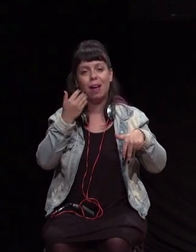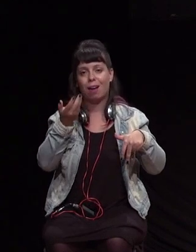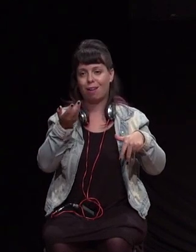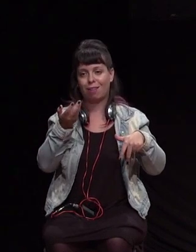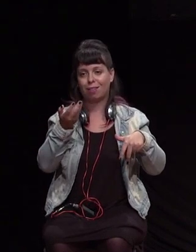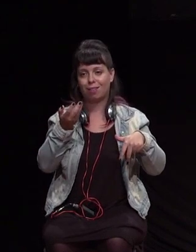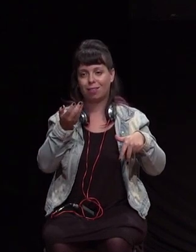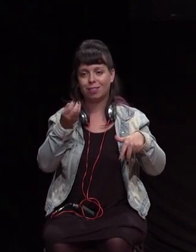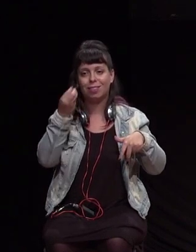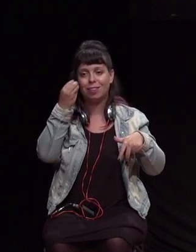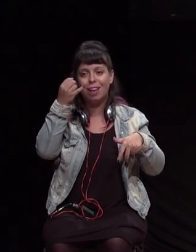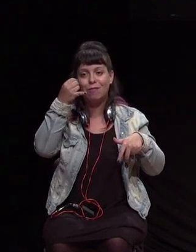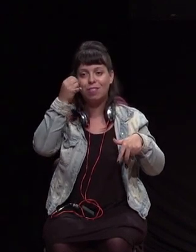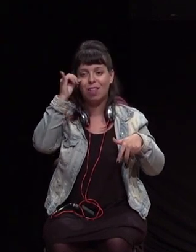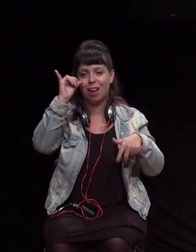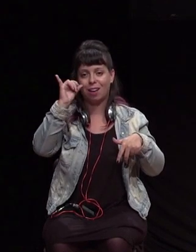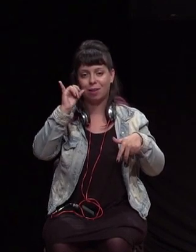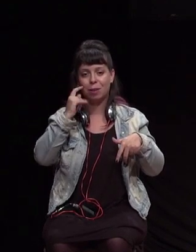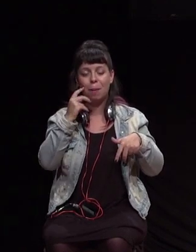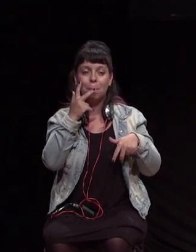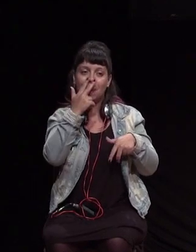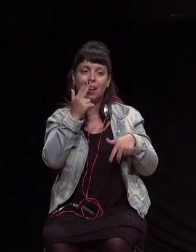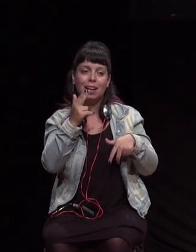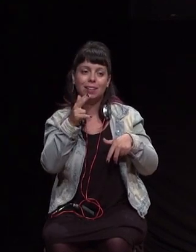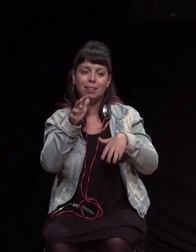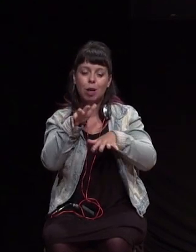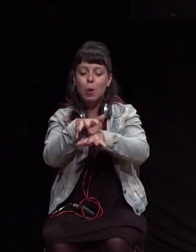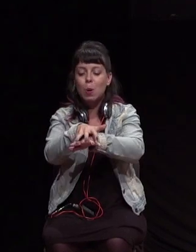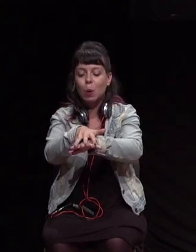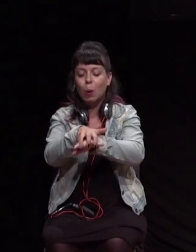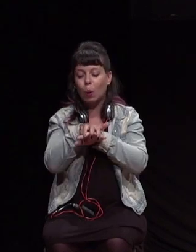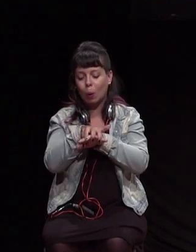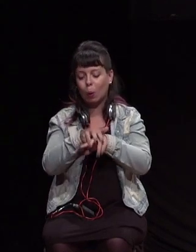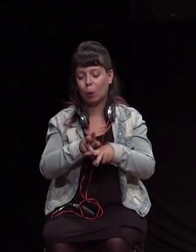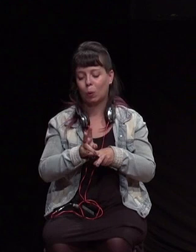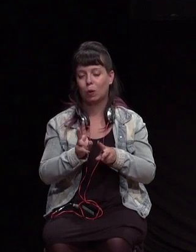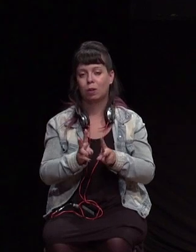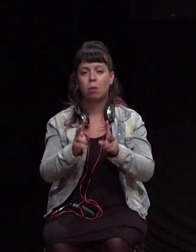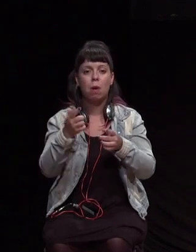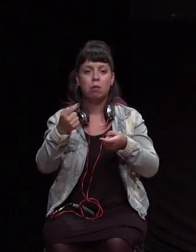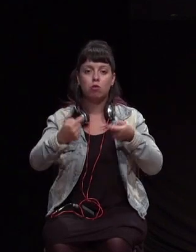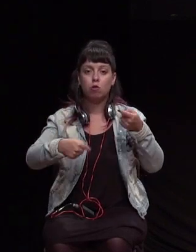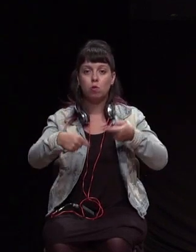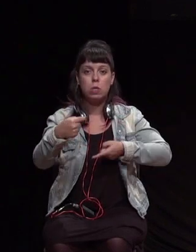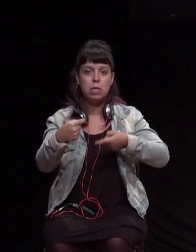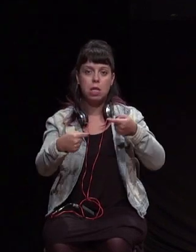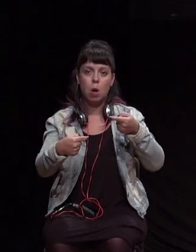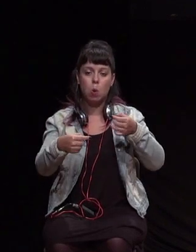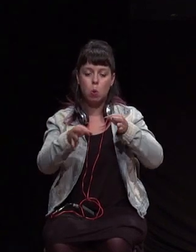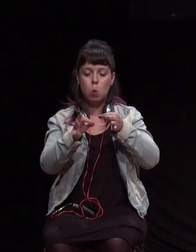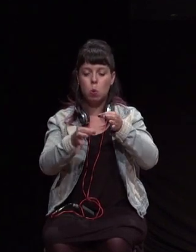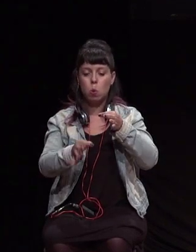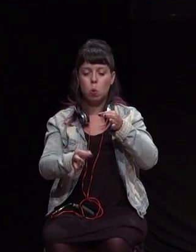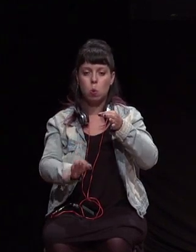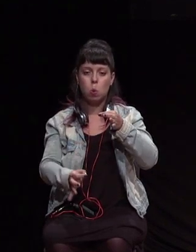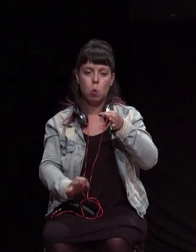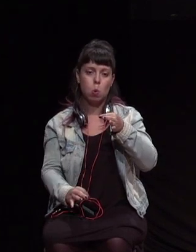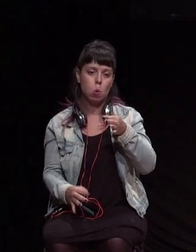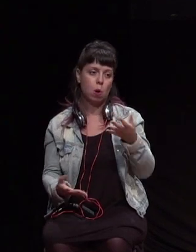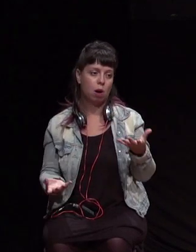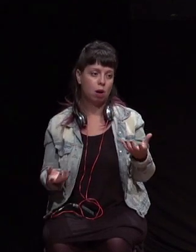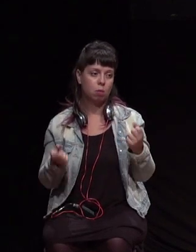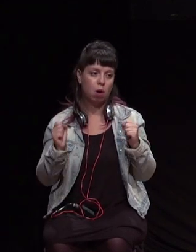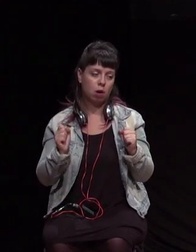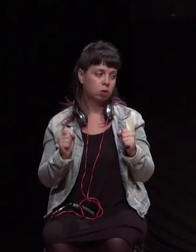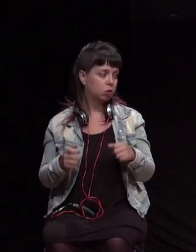menos disfarçada de dispositivos coloniais. Mas, enfim, é uma longa discussão que tem, enfim, a gente